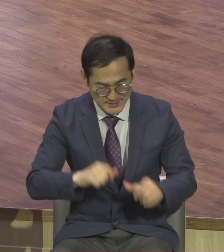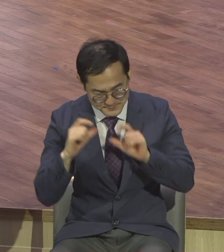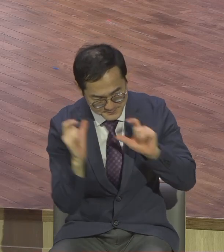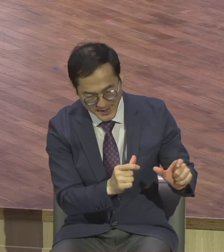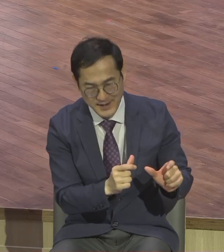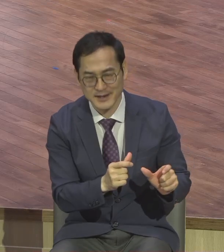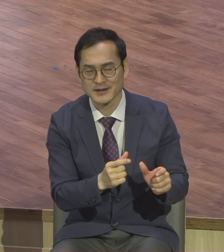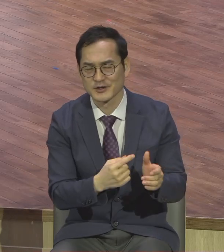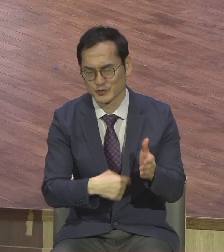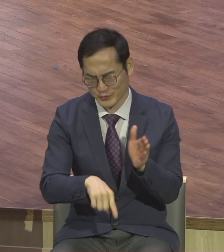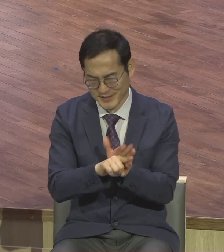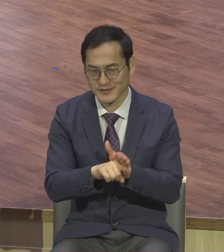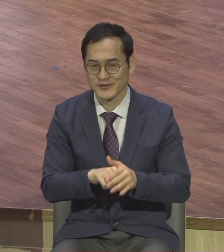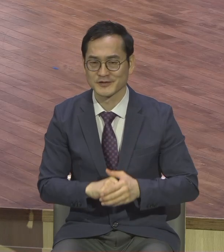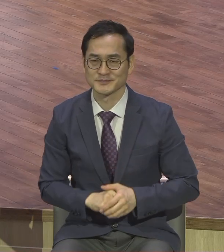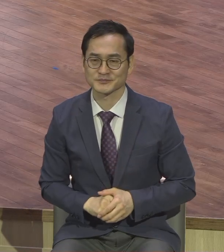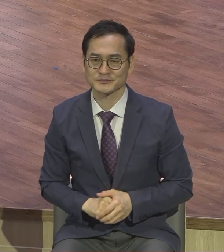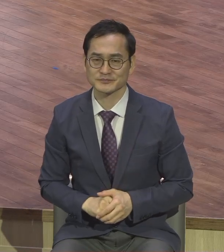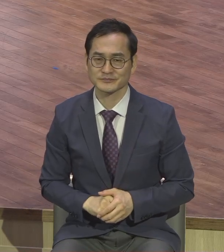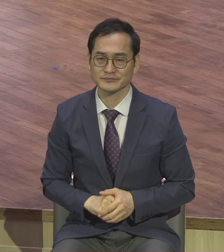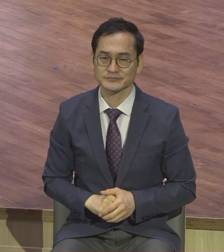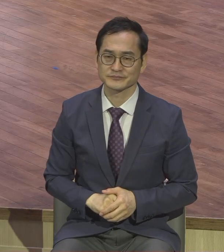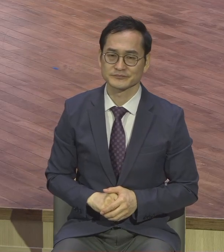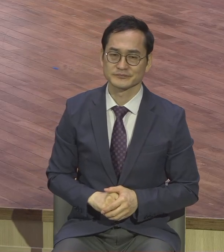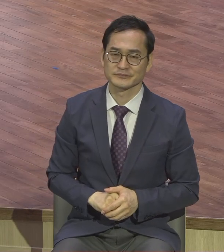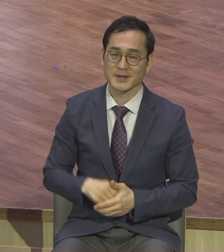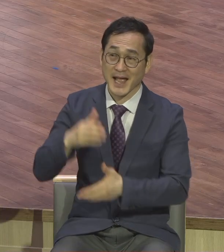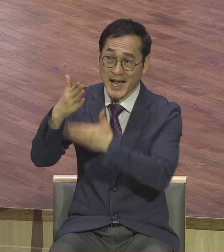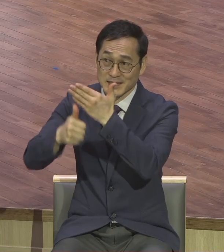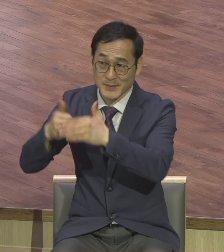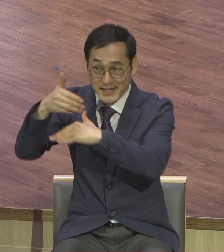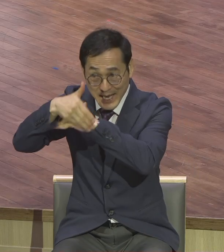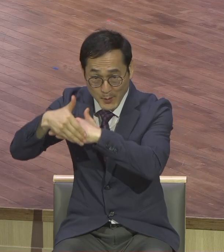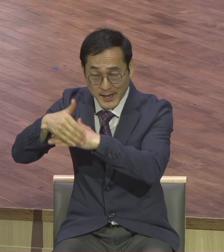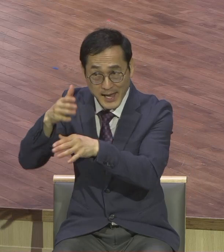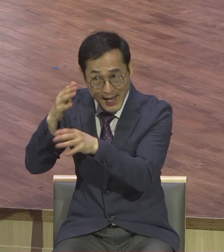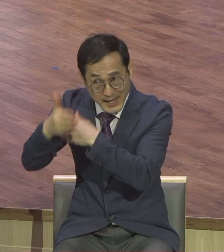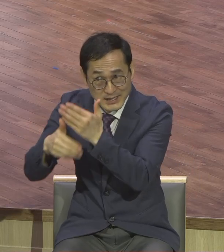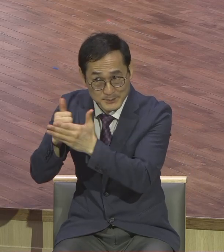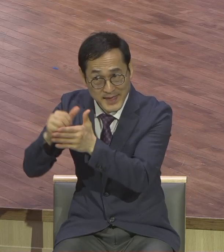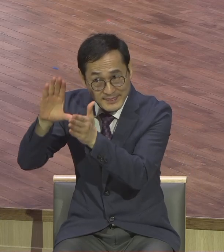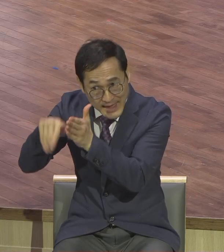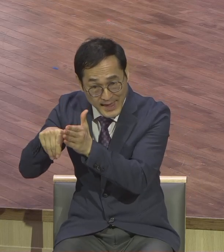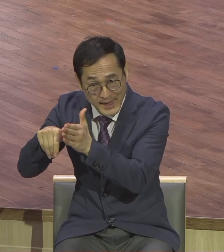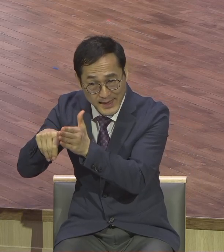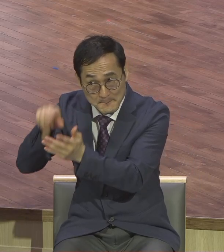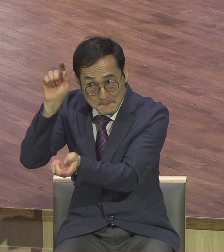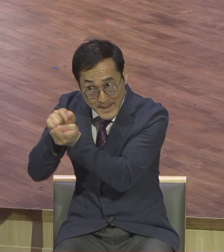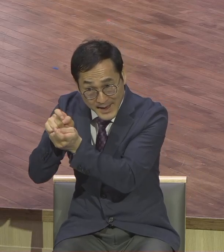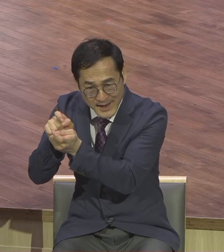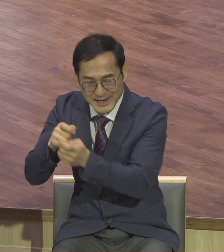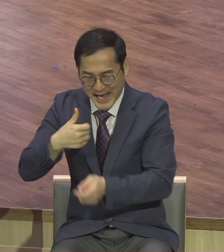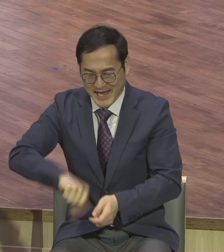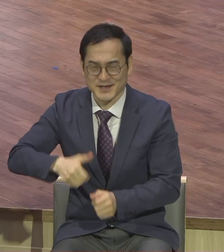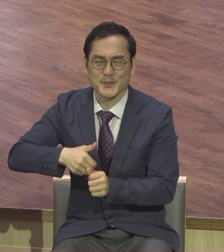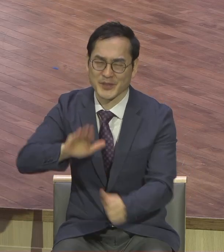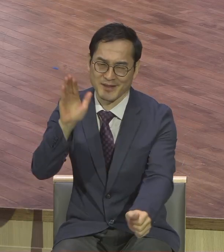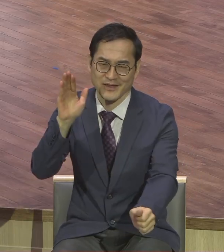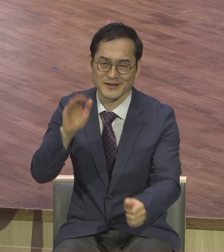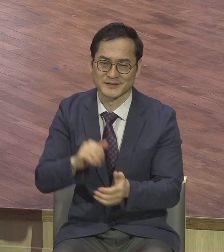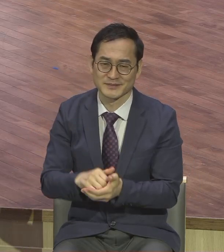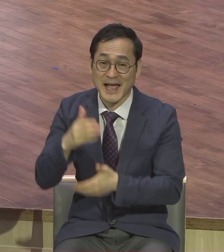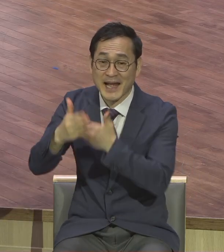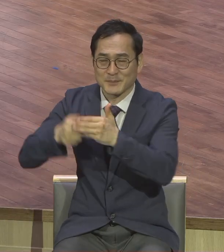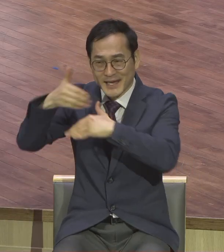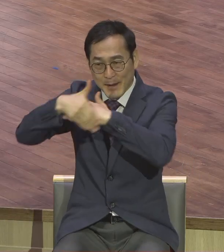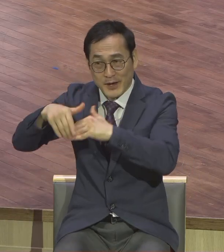아들의 명분을 얻게 하려 하심이라. 때가 참에. 자, 이 말은 하나님께서 생각하신 시간이 딱